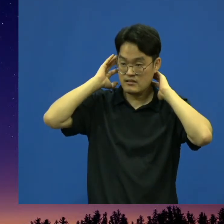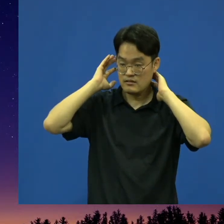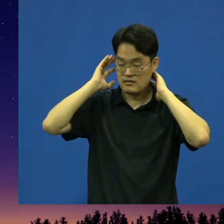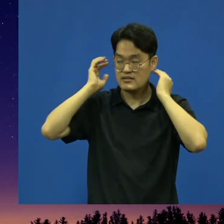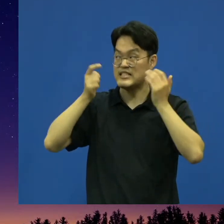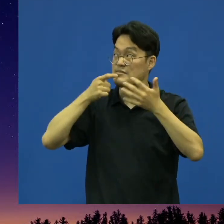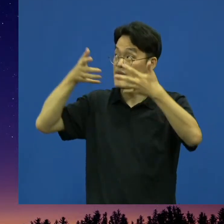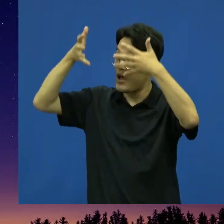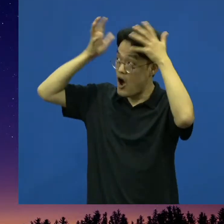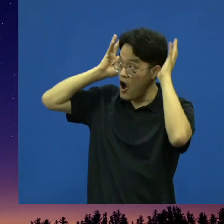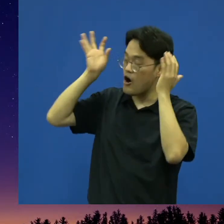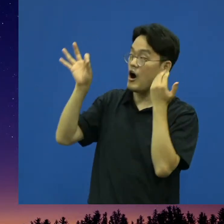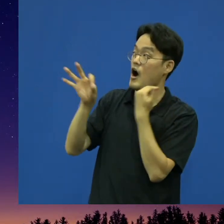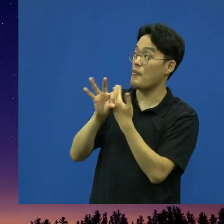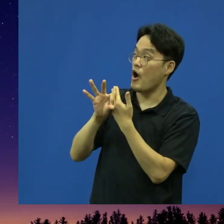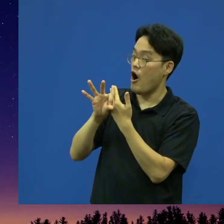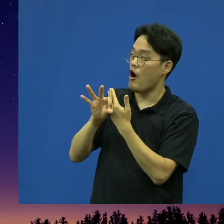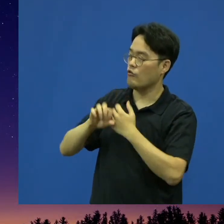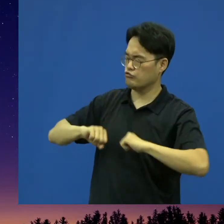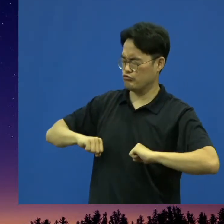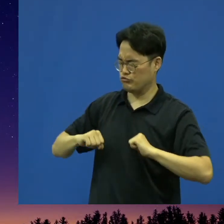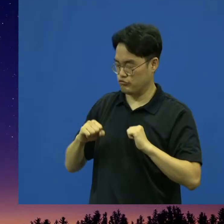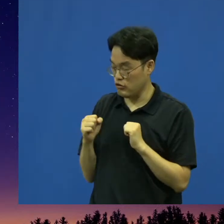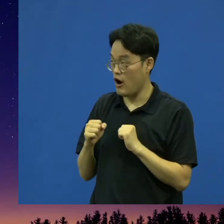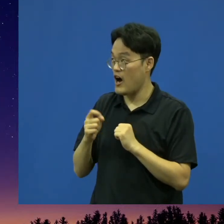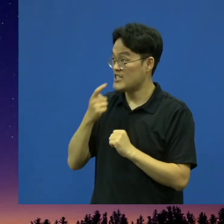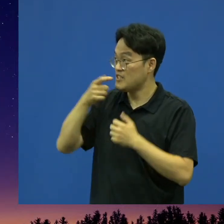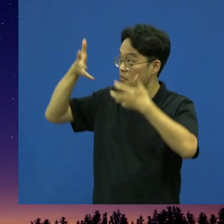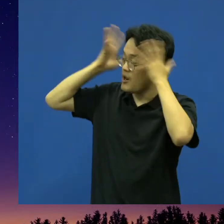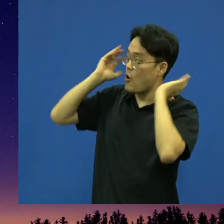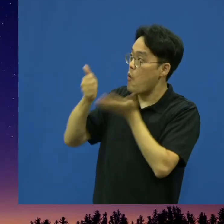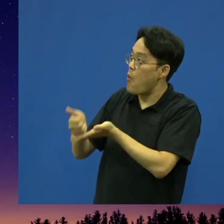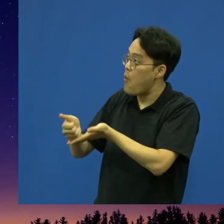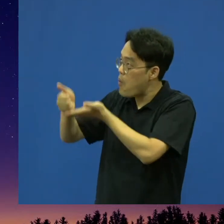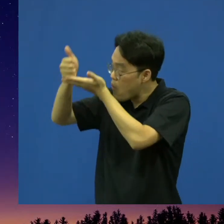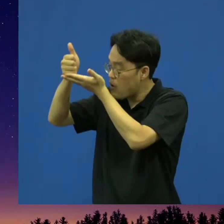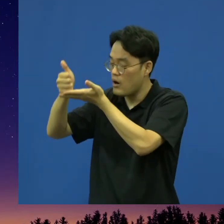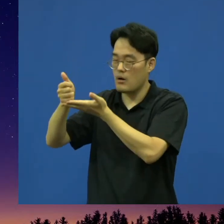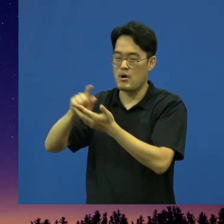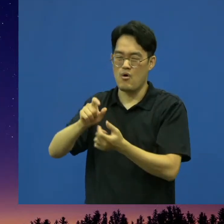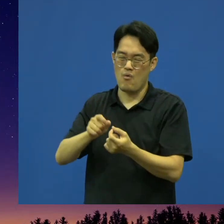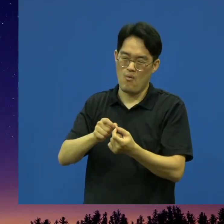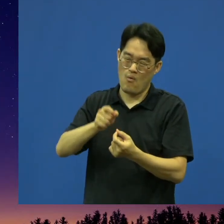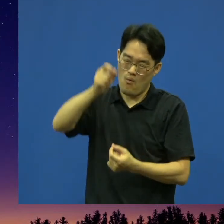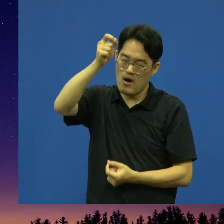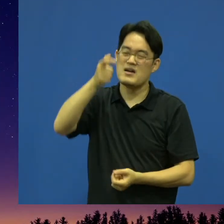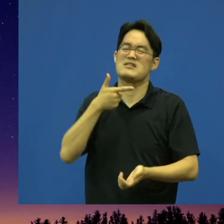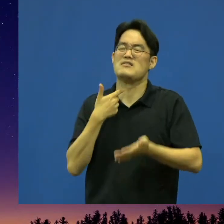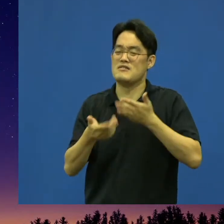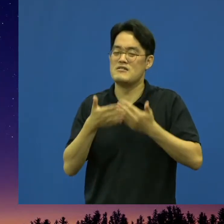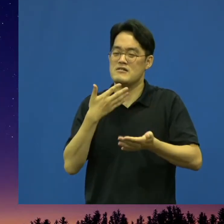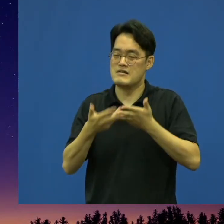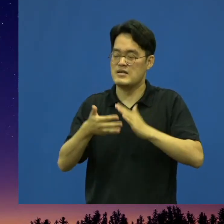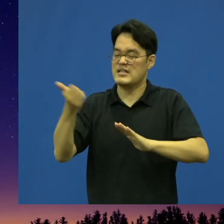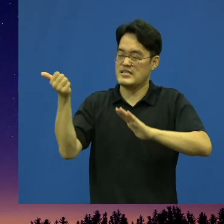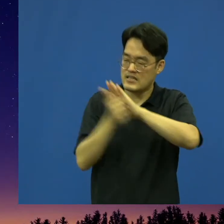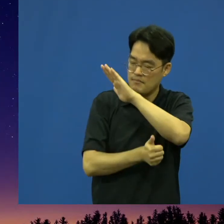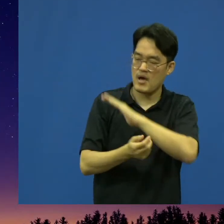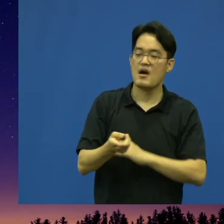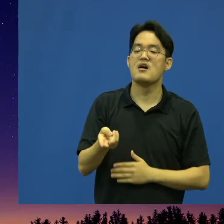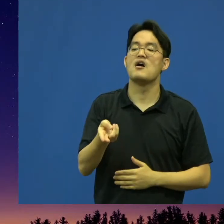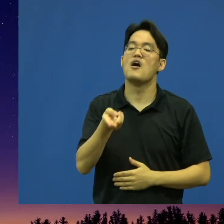거잖아요. 오랜 경륜이 만들어내는 실패하지 않는 숙련된 어떤 모습을 하고